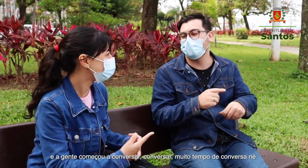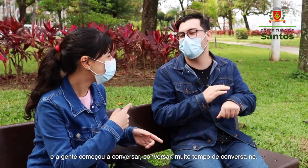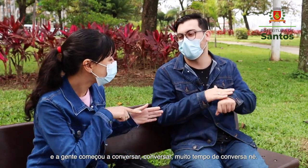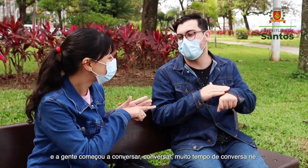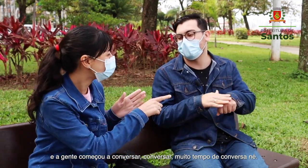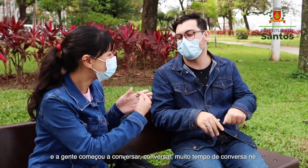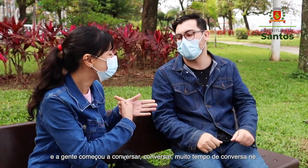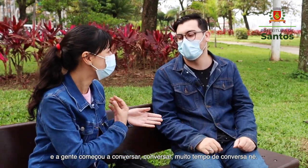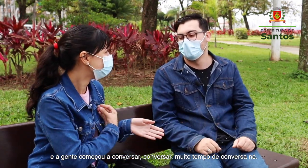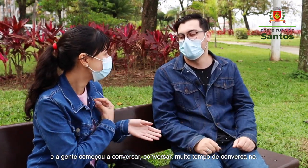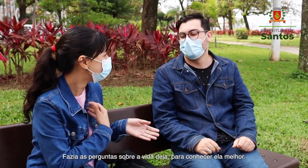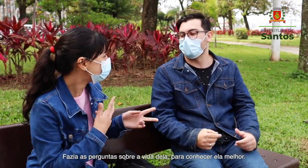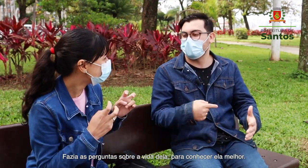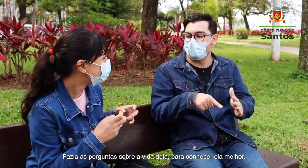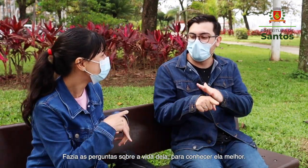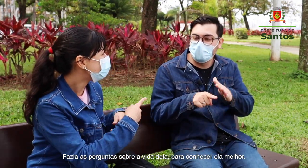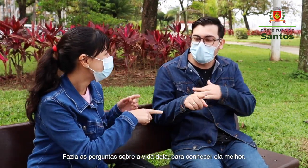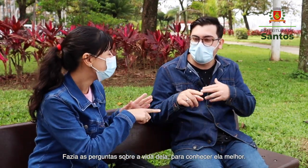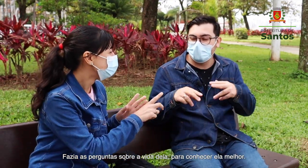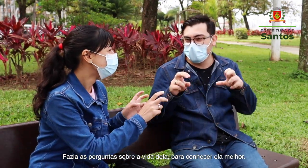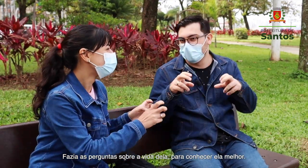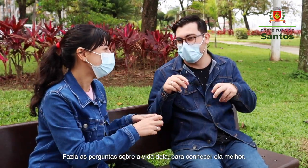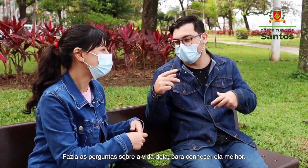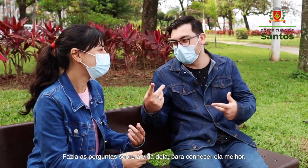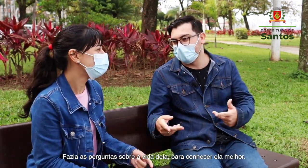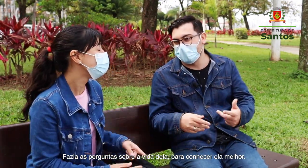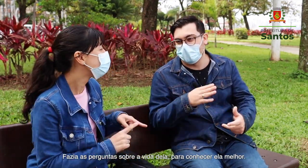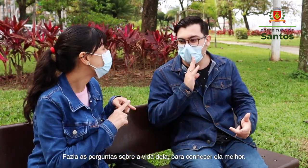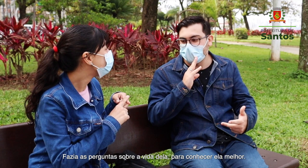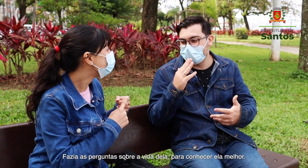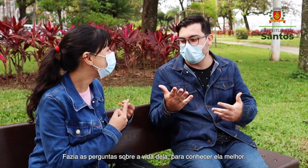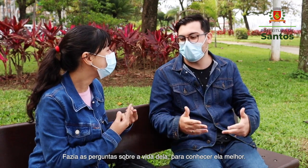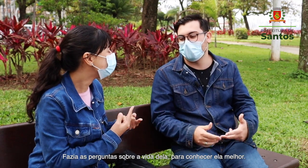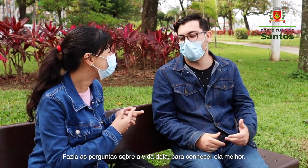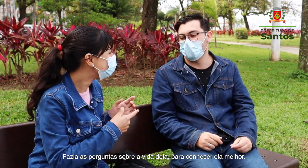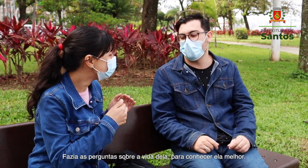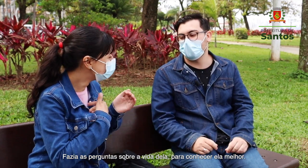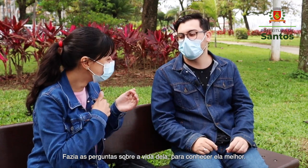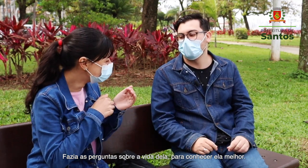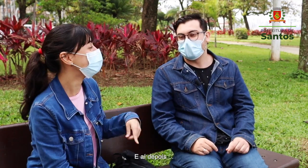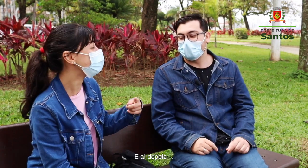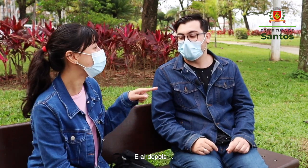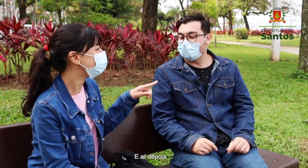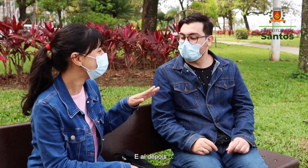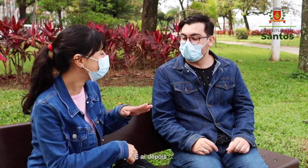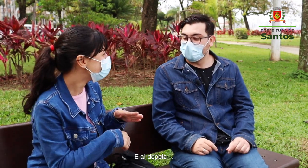de conversa, né? Fazer as perguntas sobre a vida dela, pra conhecer ela melhor. E aí